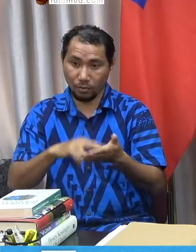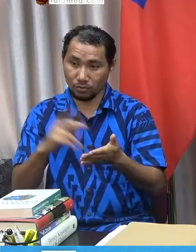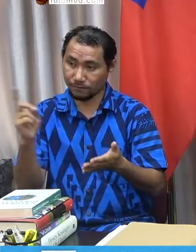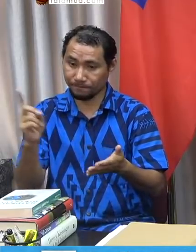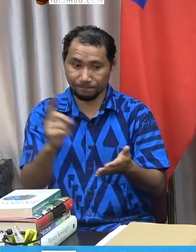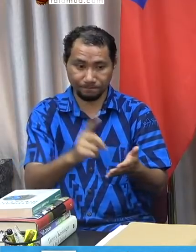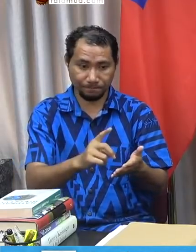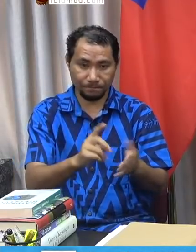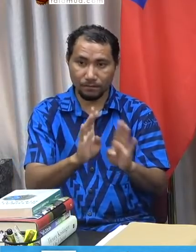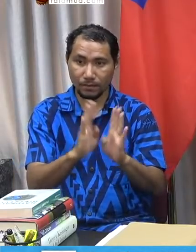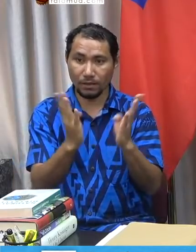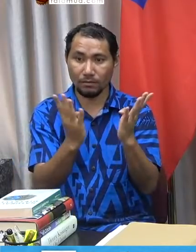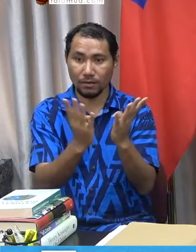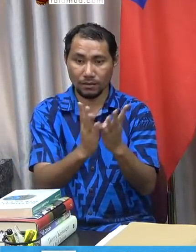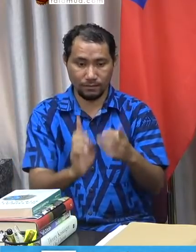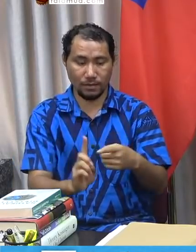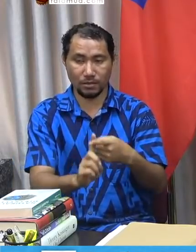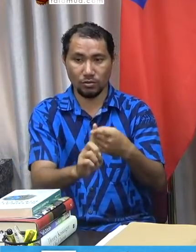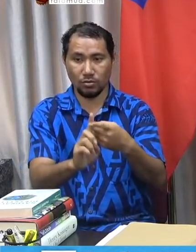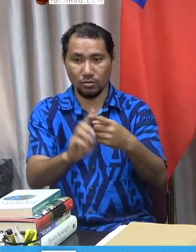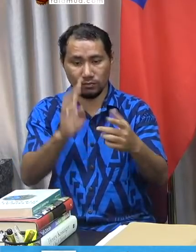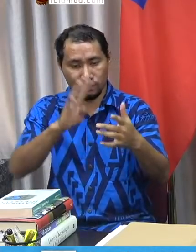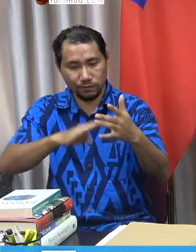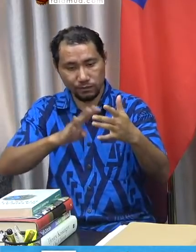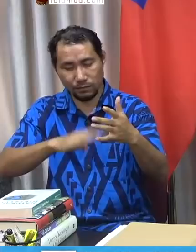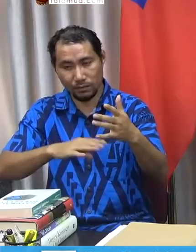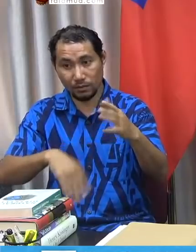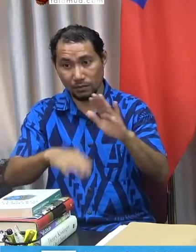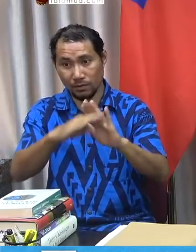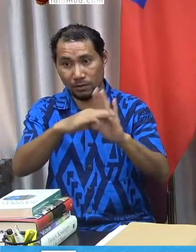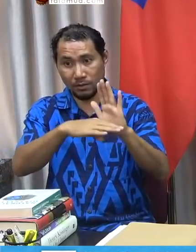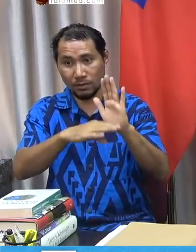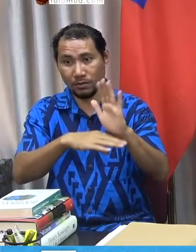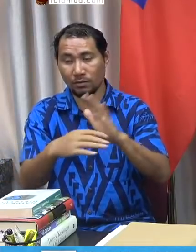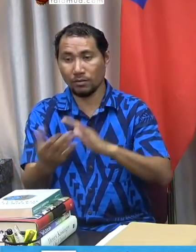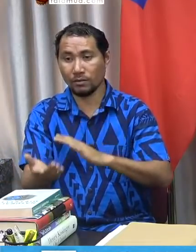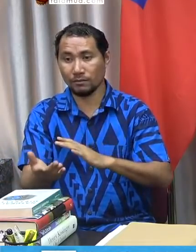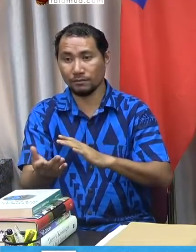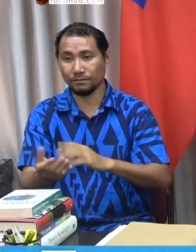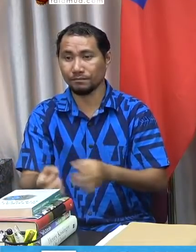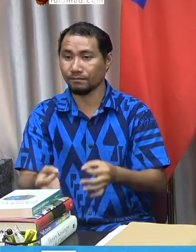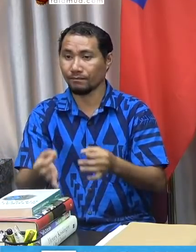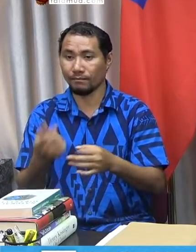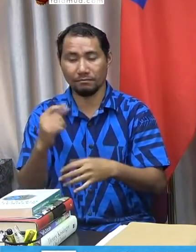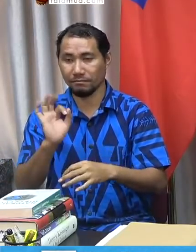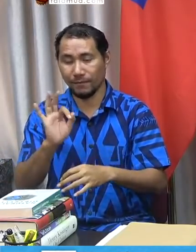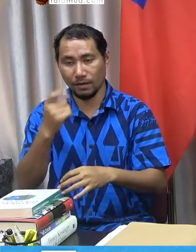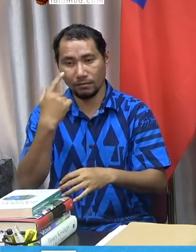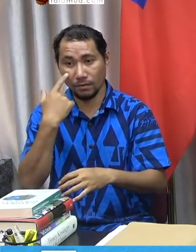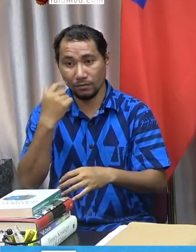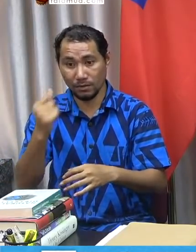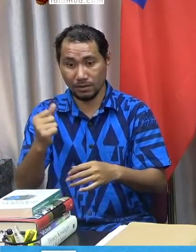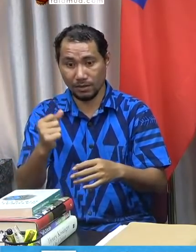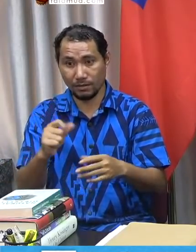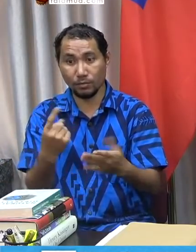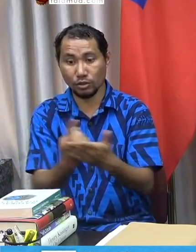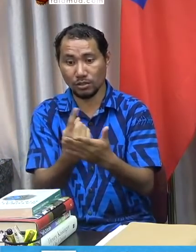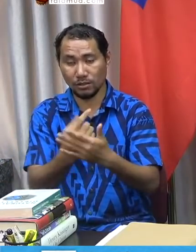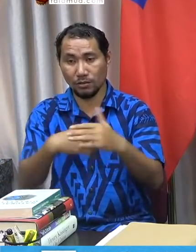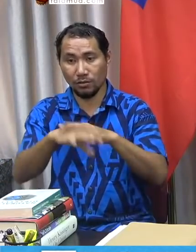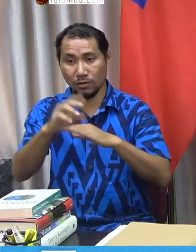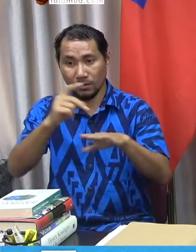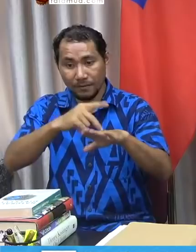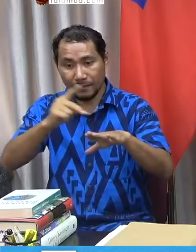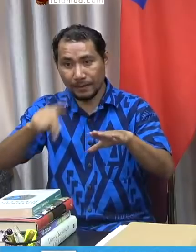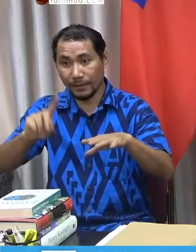solo ia le whaitauga o le nei tulafono e le i maua se avanoa i tutonu o le palemene e